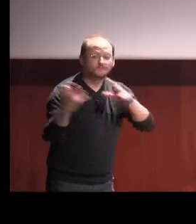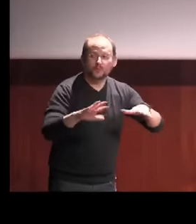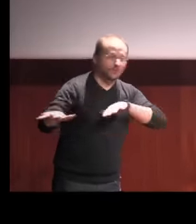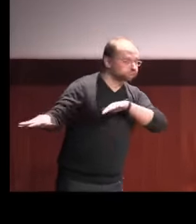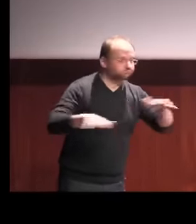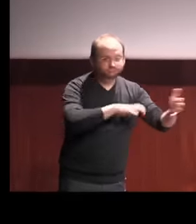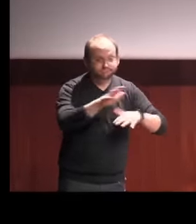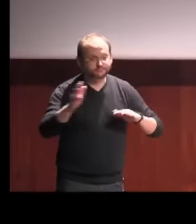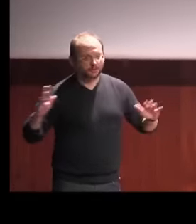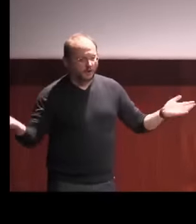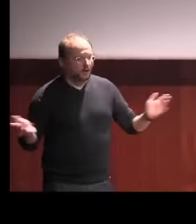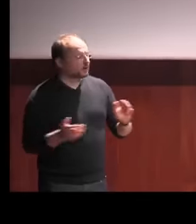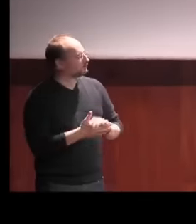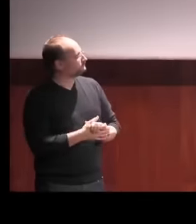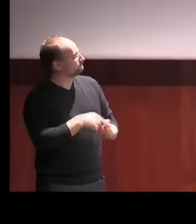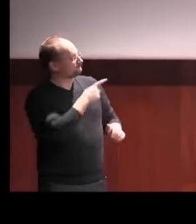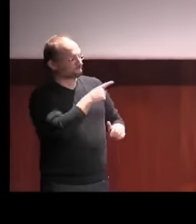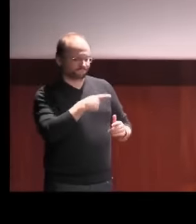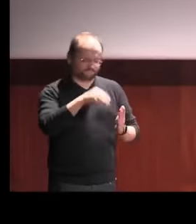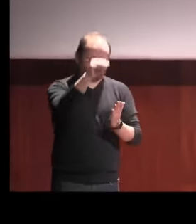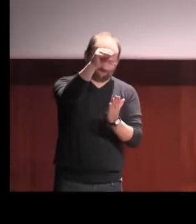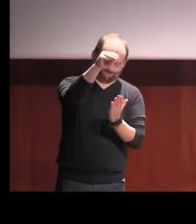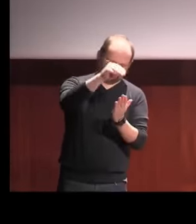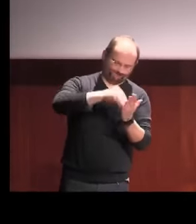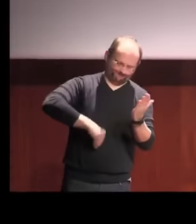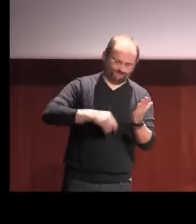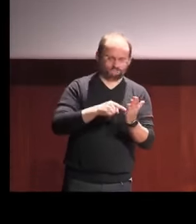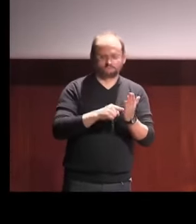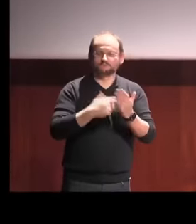Et puis est arrivée la Révolution française